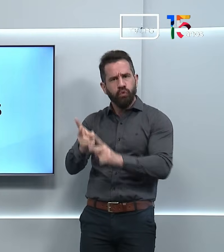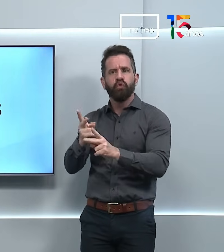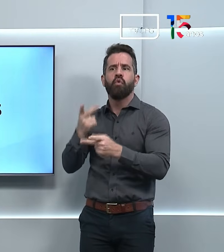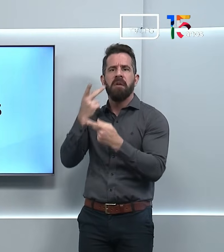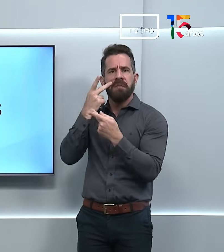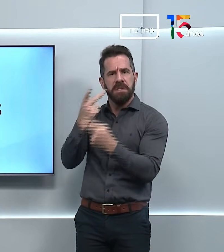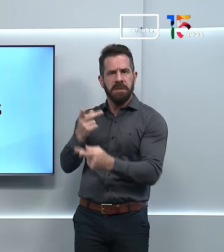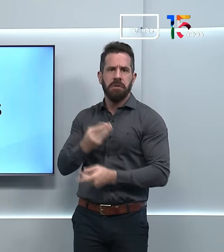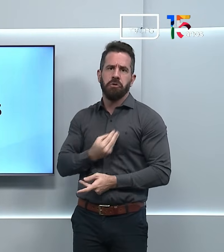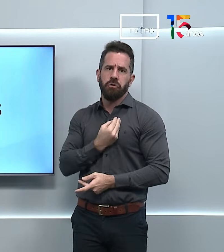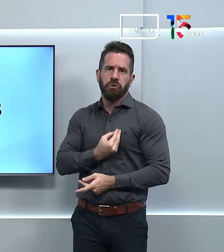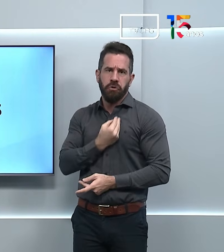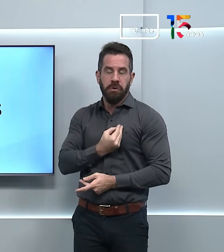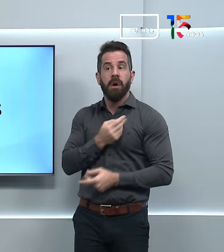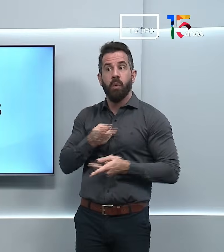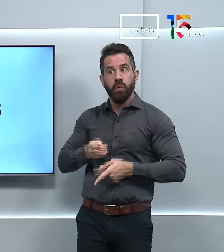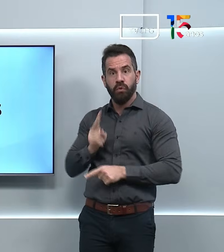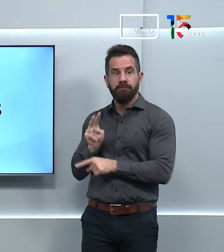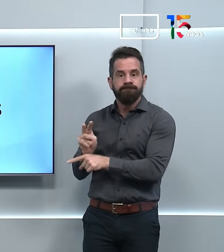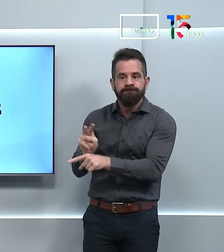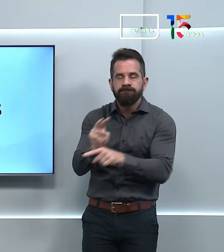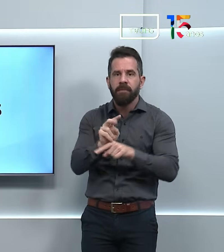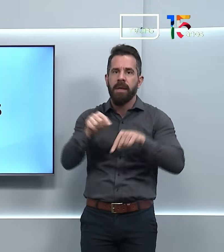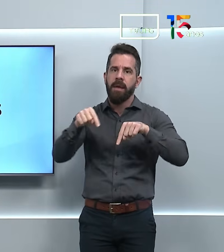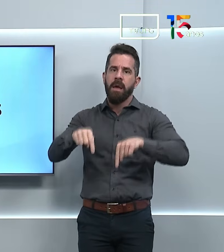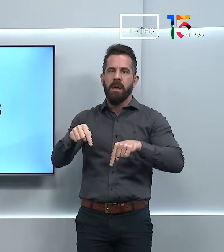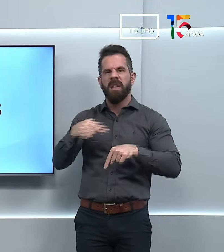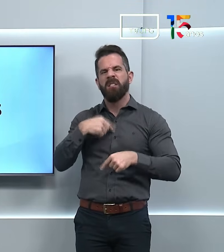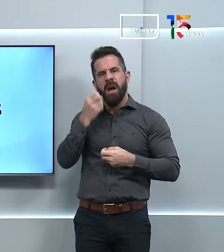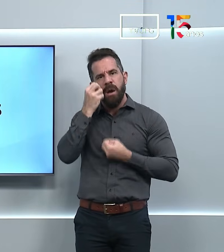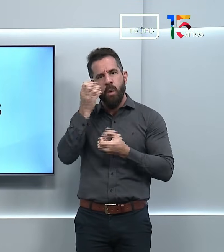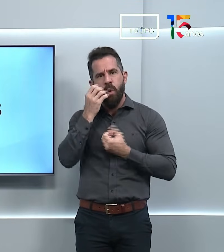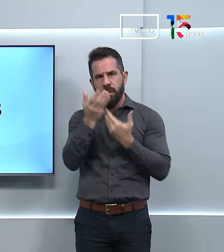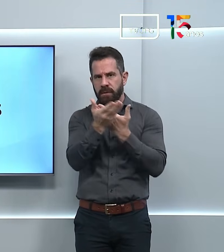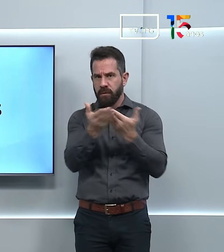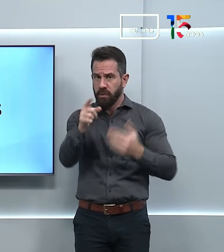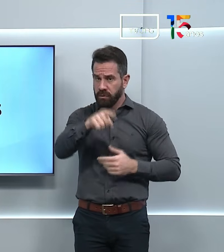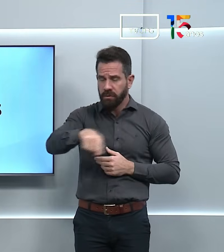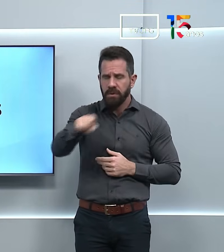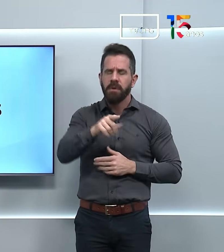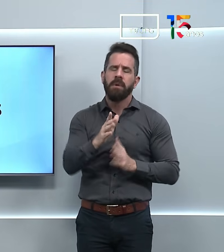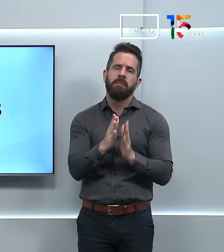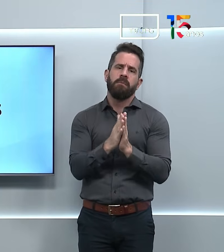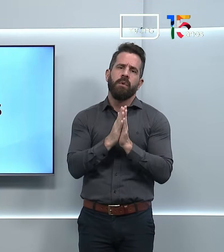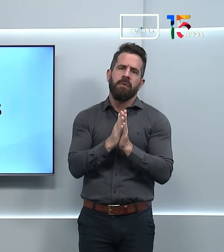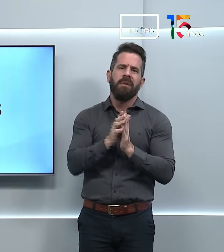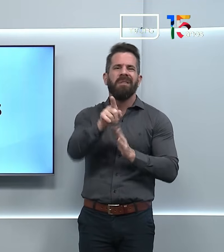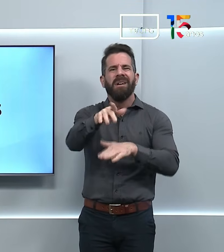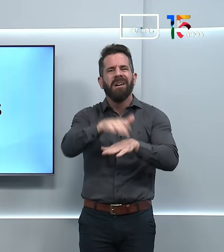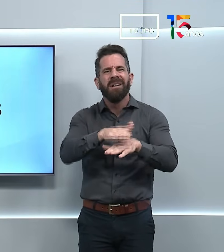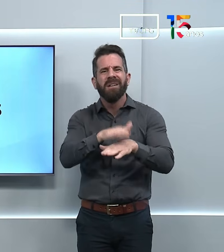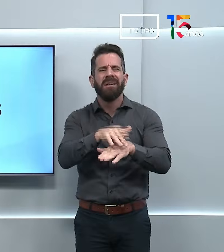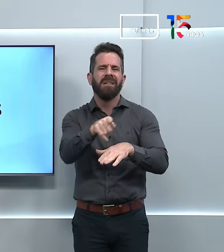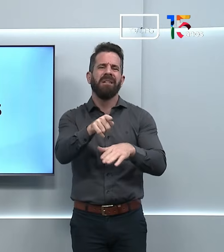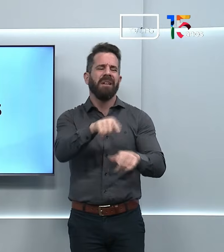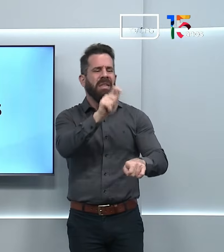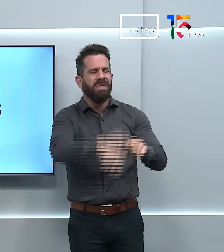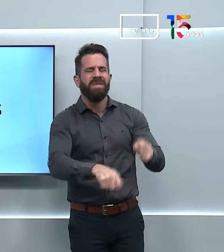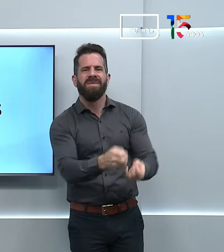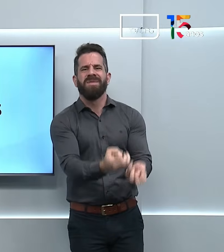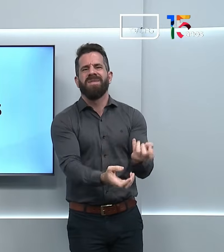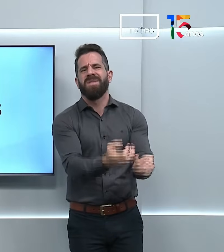gente continua acompanhando essa situação das queimadas aqui no nosso estado e um alerta sempre não toque fogo em lixo,